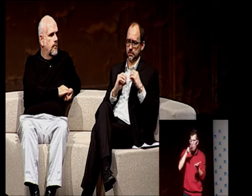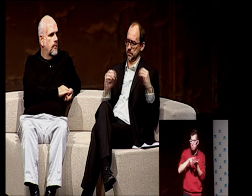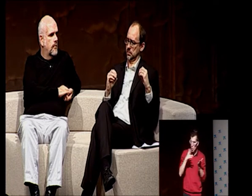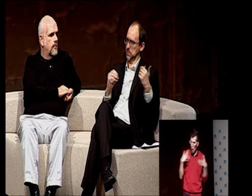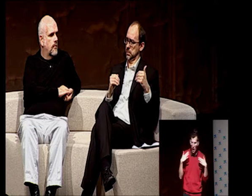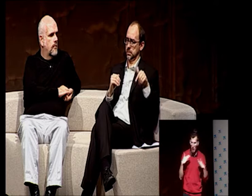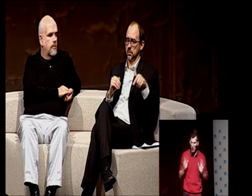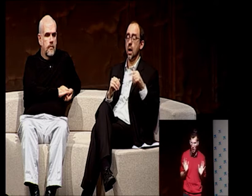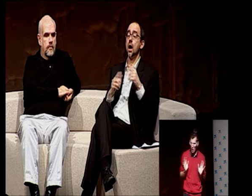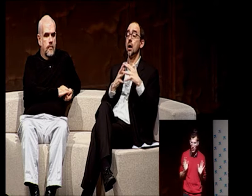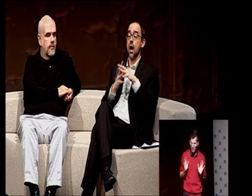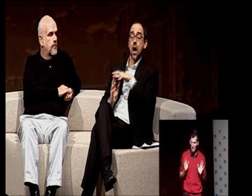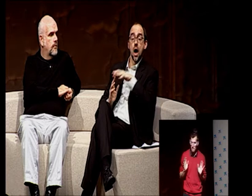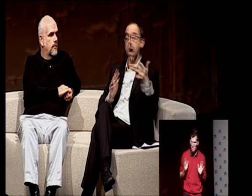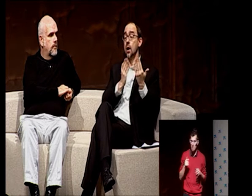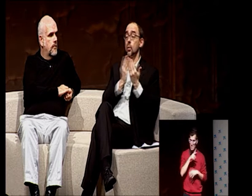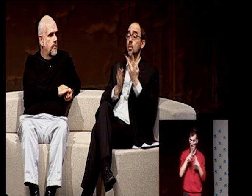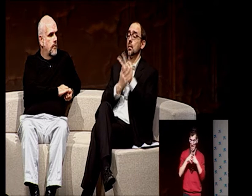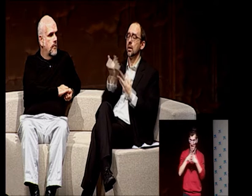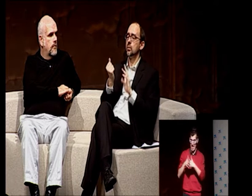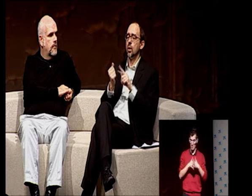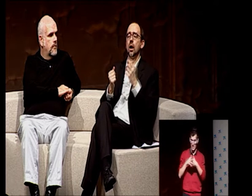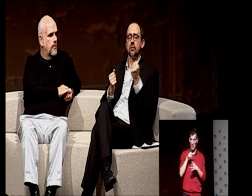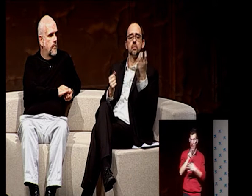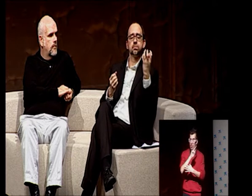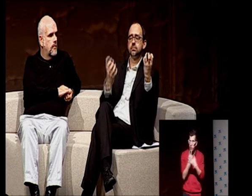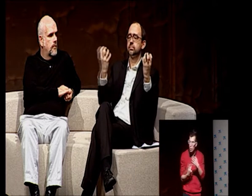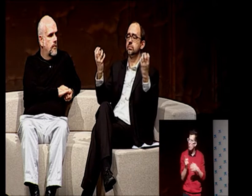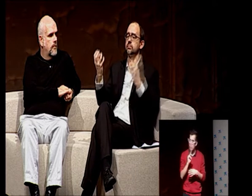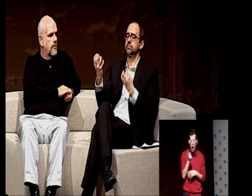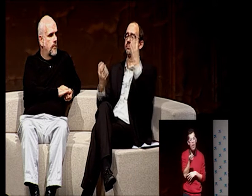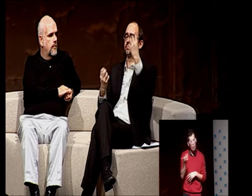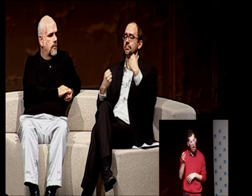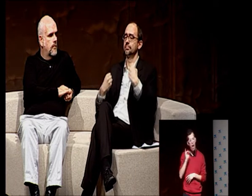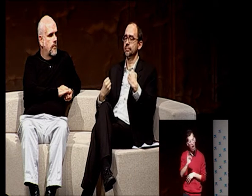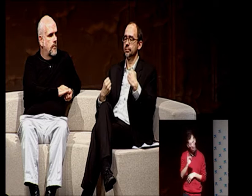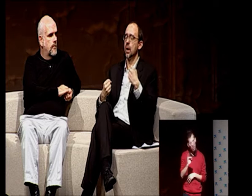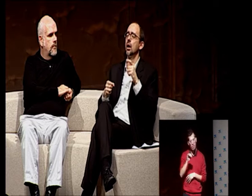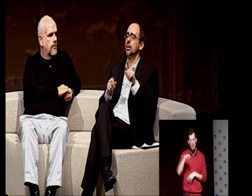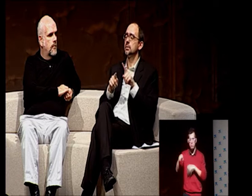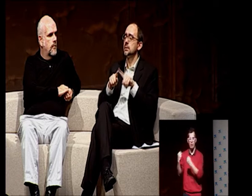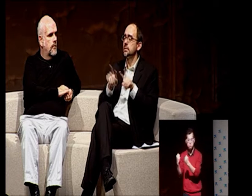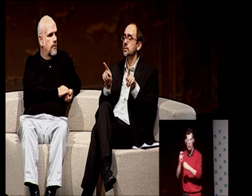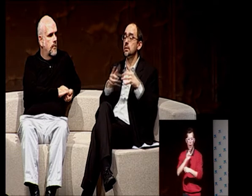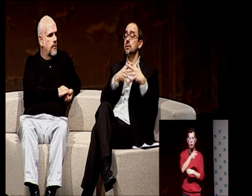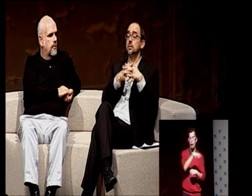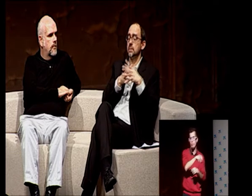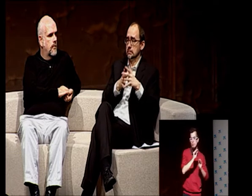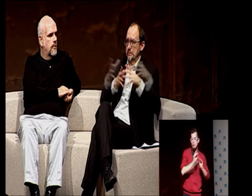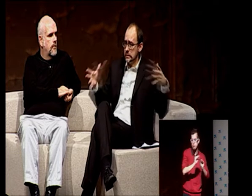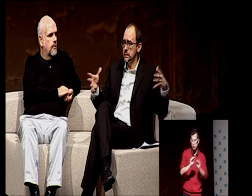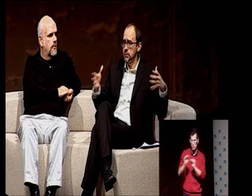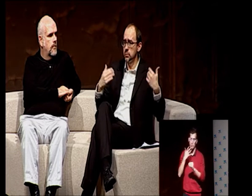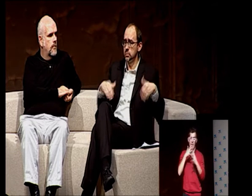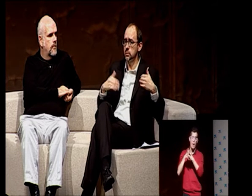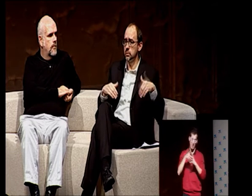está reconocida la lengua de signos y en otros que no en Estados Unidos no está reconocida en Estados Unidos no está reconocido este bilingüismo y